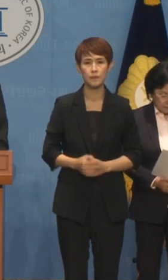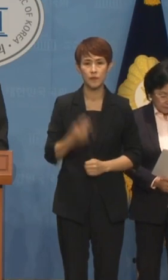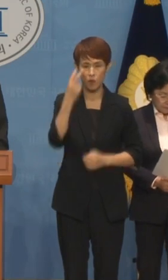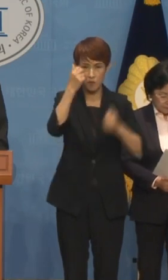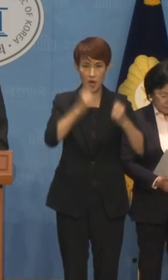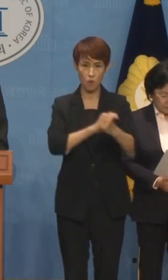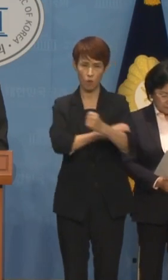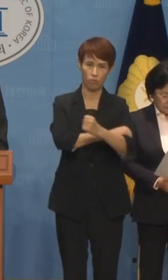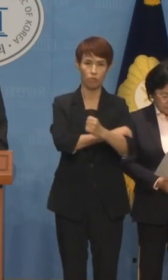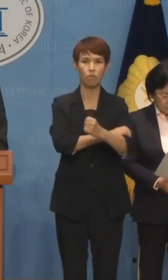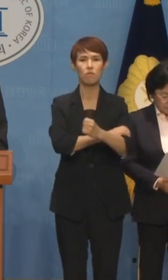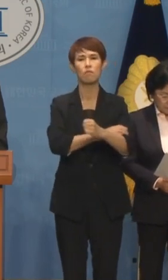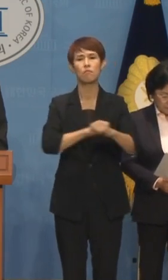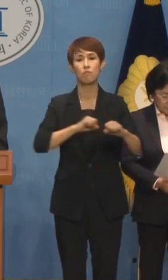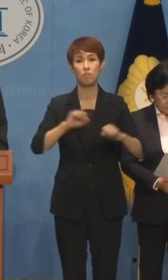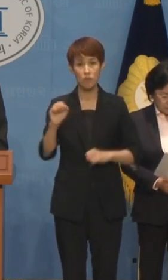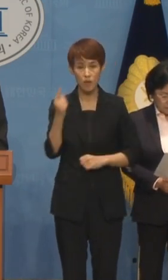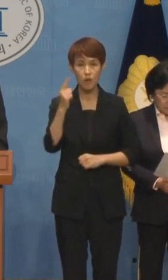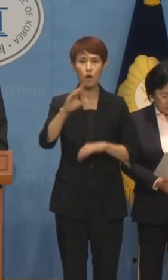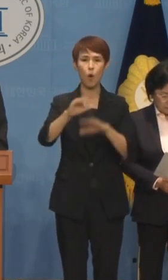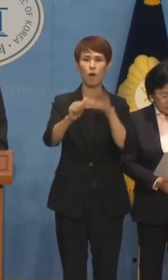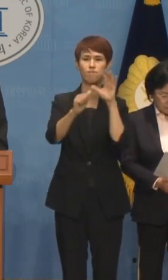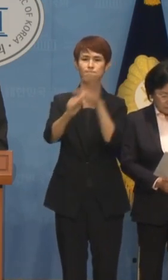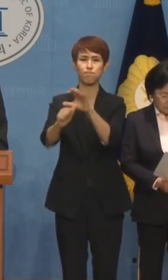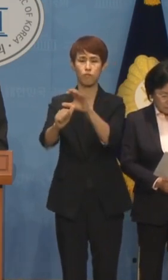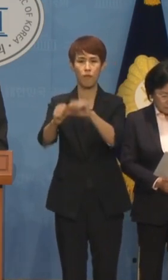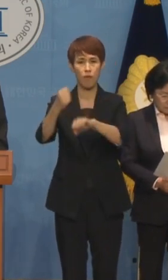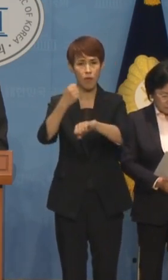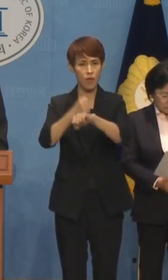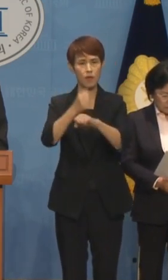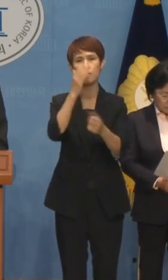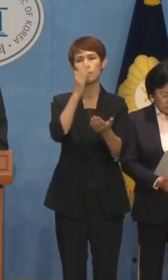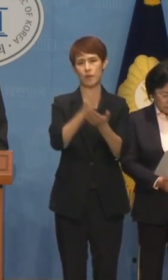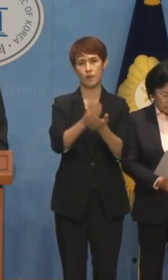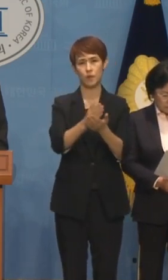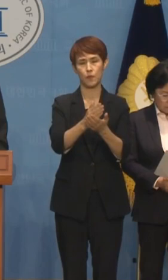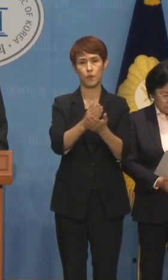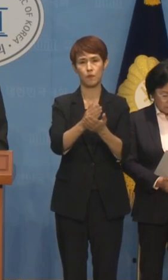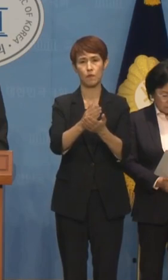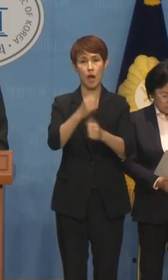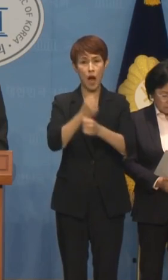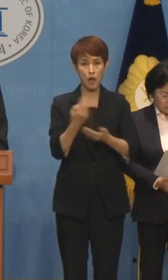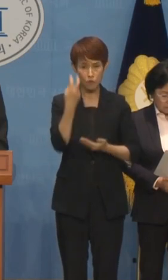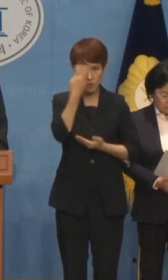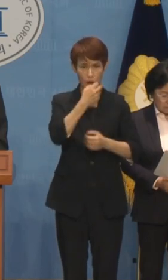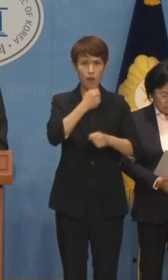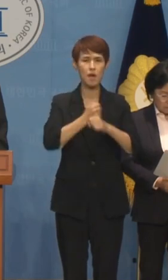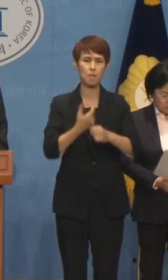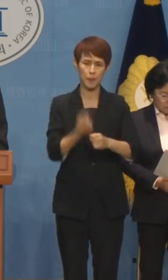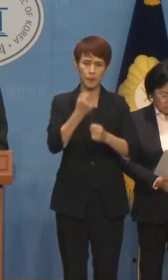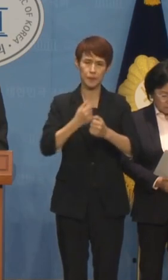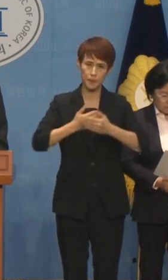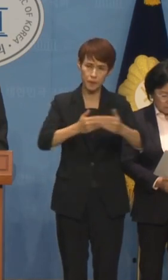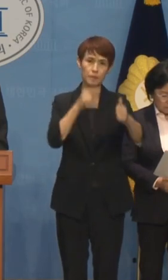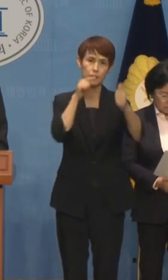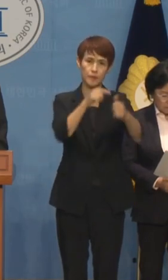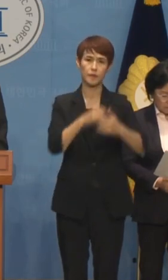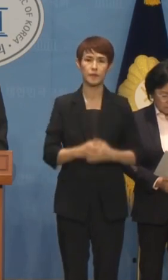검찰권 남용으로 언론 장악 들러리를 설 것이 아니라 해야 할 수사를 신속하게 하기